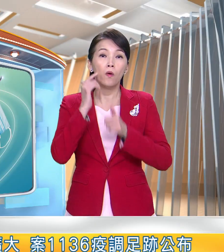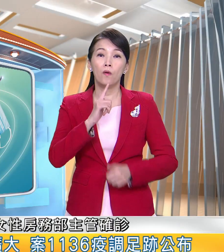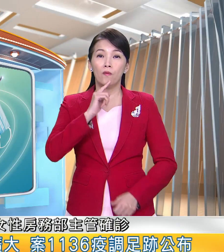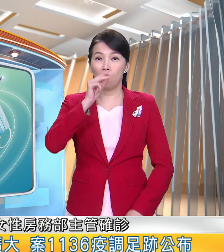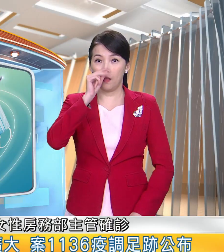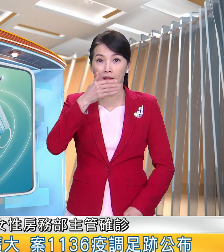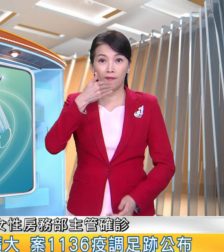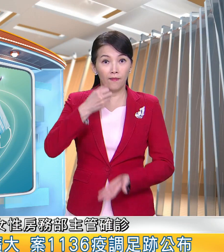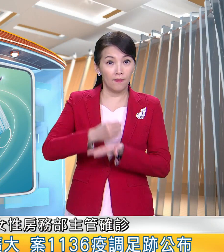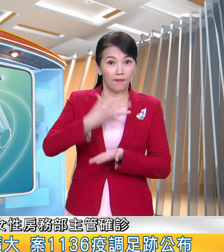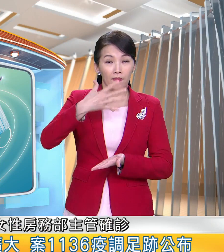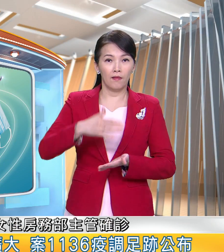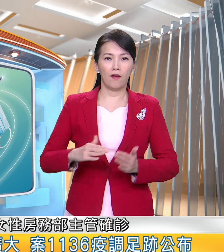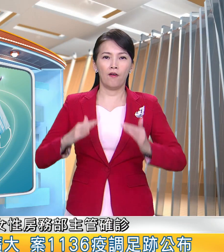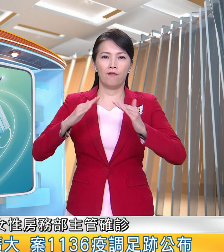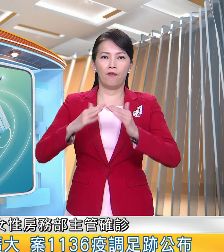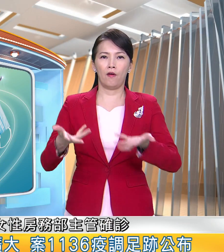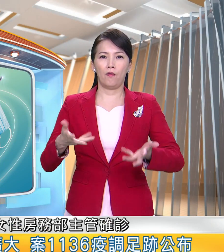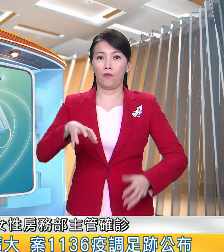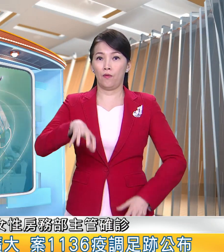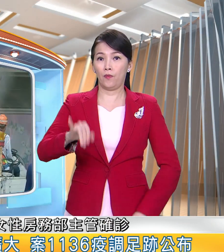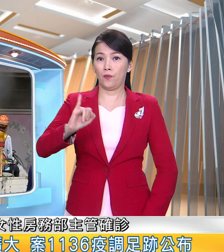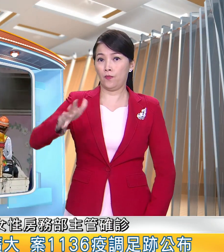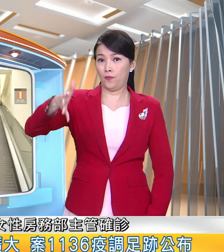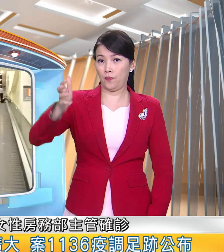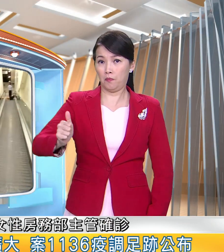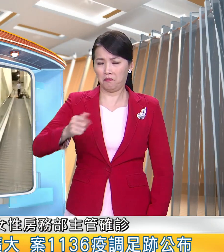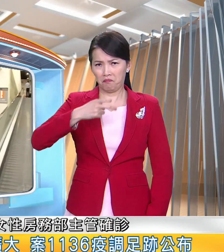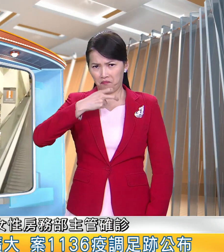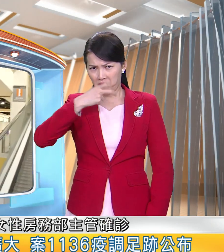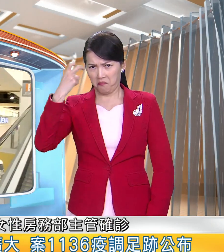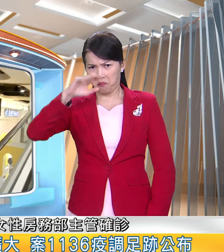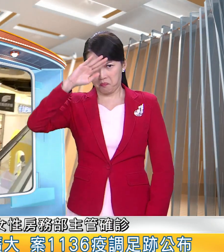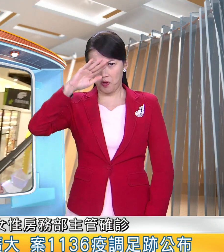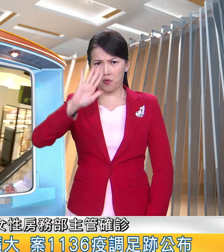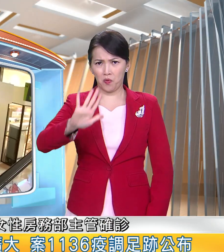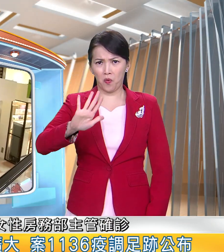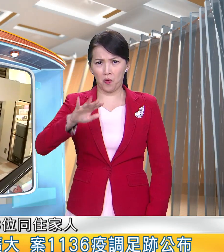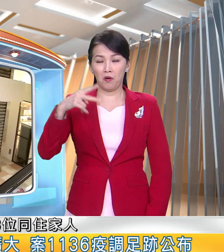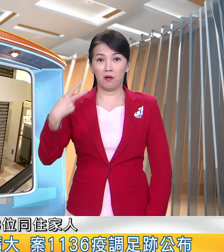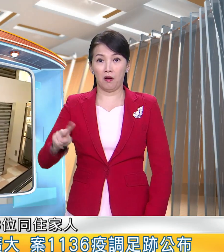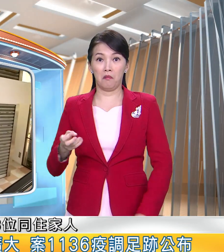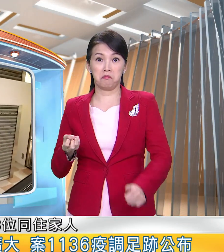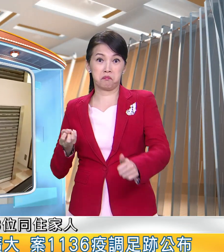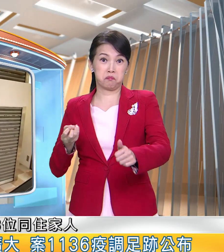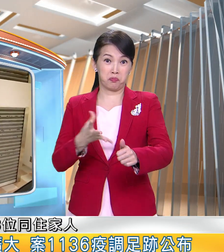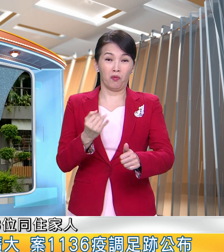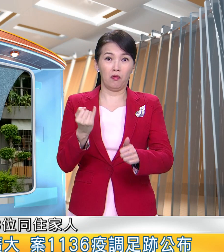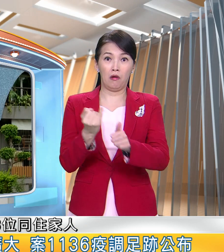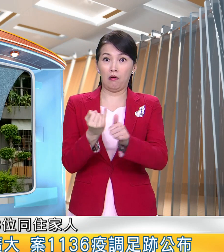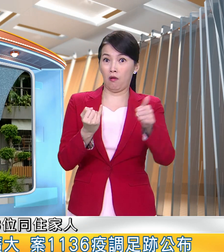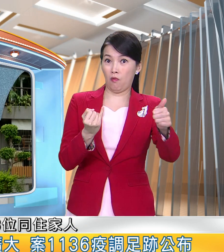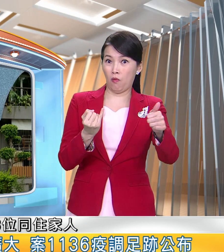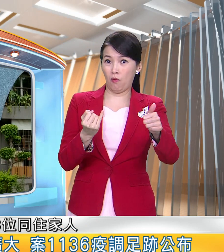诺富特饭店的女性防务部主管确诊，病毒也传染给3位同住的家